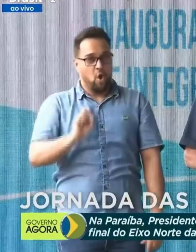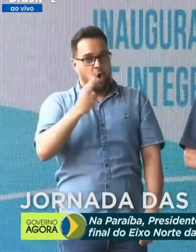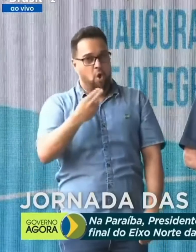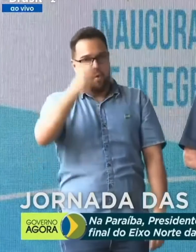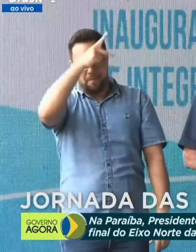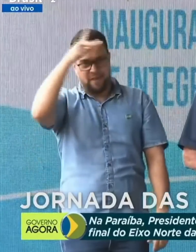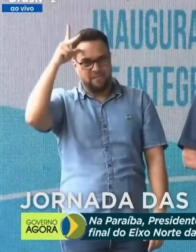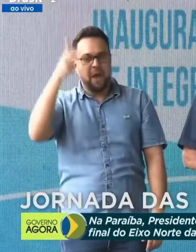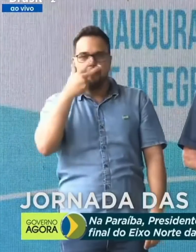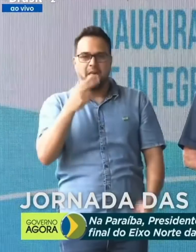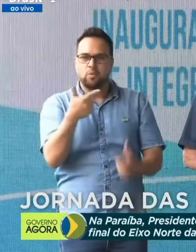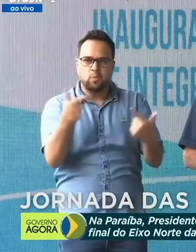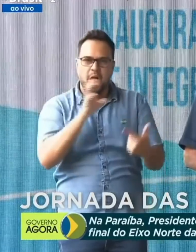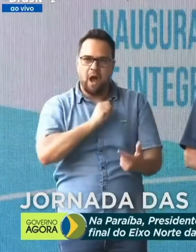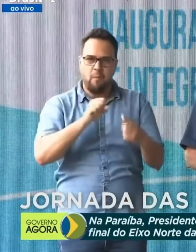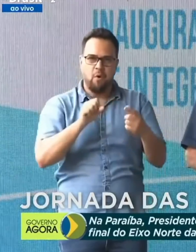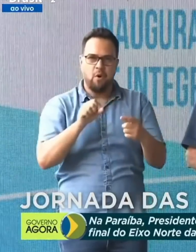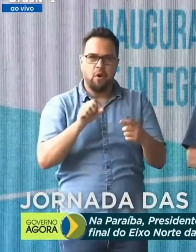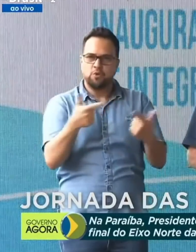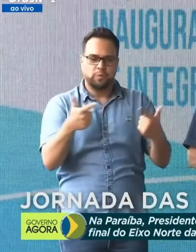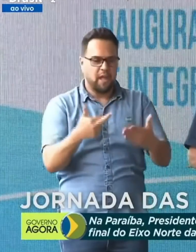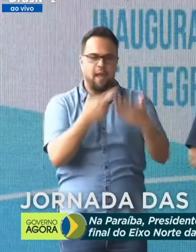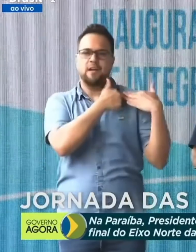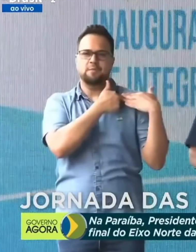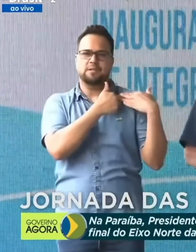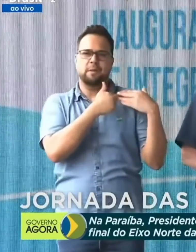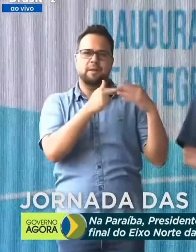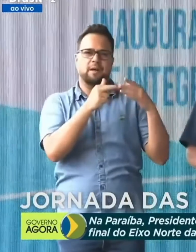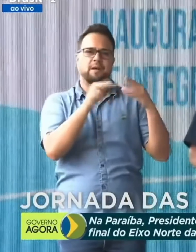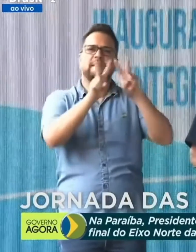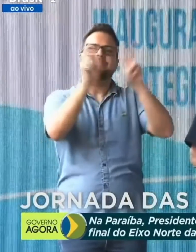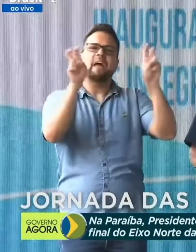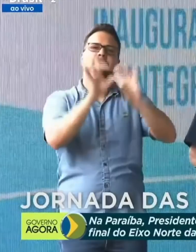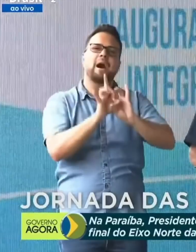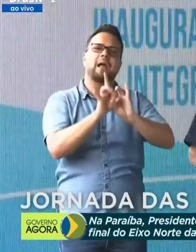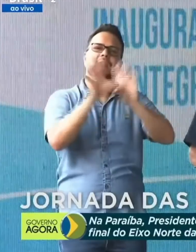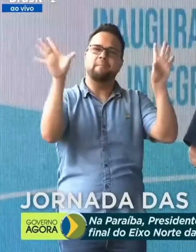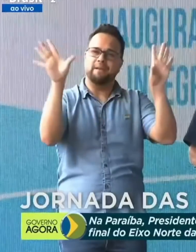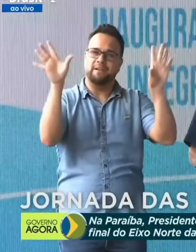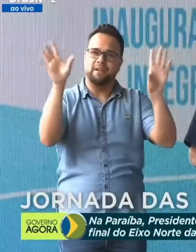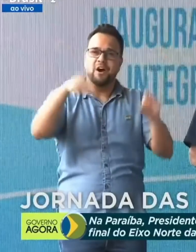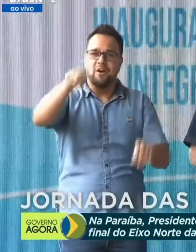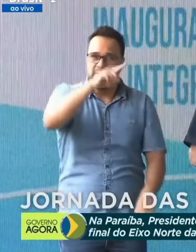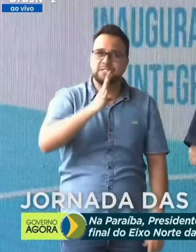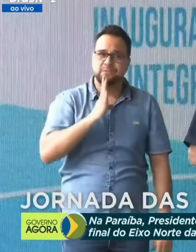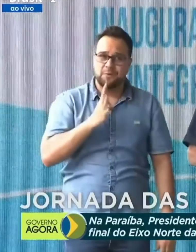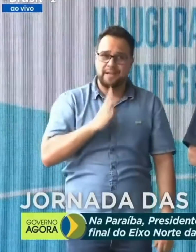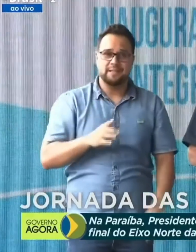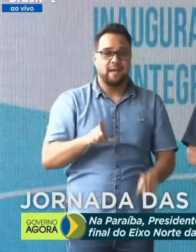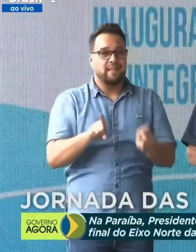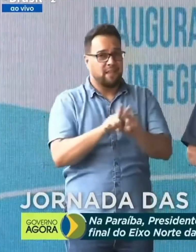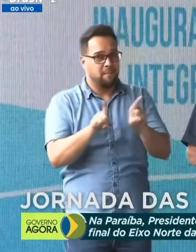não tem qualquer amor ou responsabilidade com a liberdade. Estão vendo agora